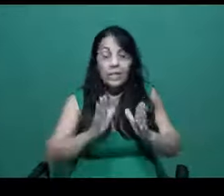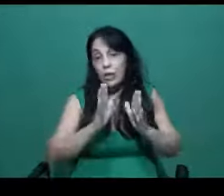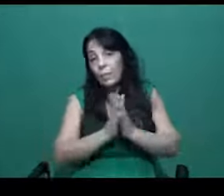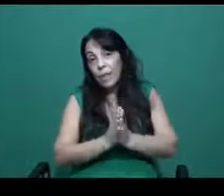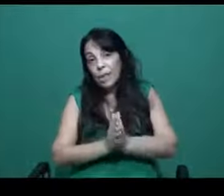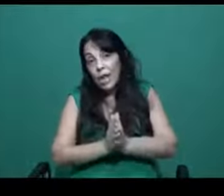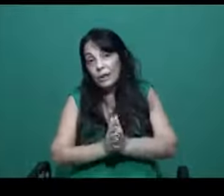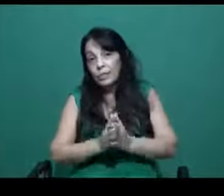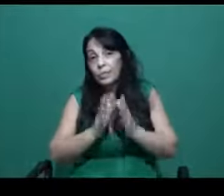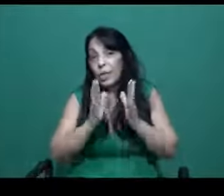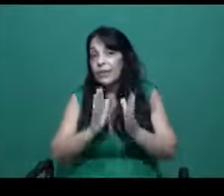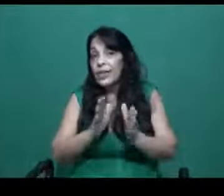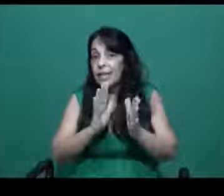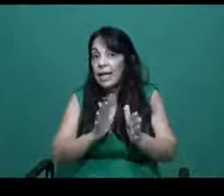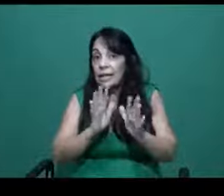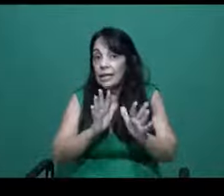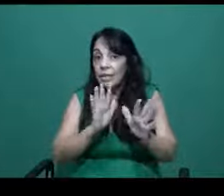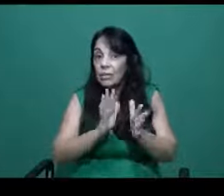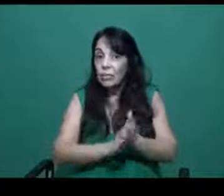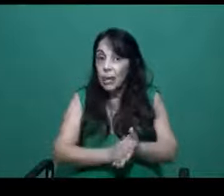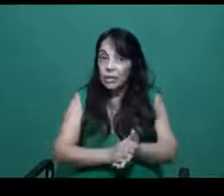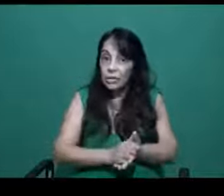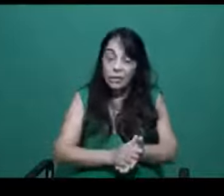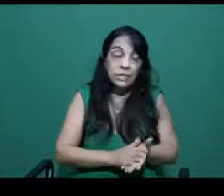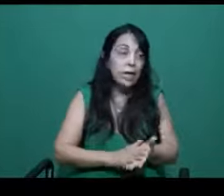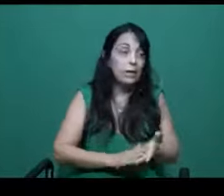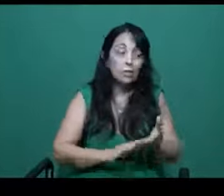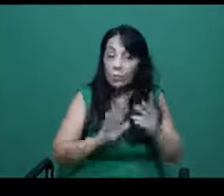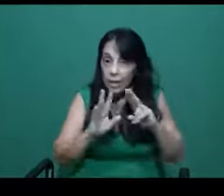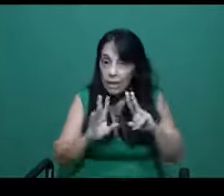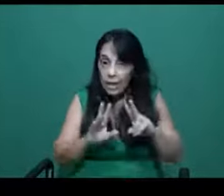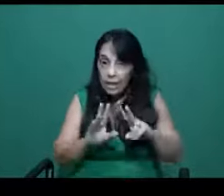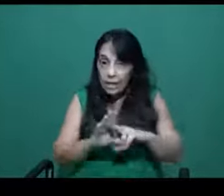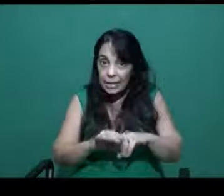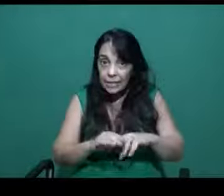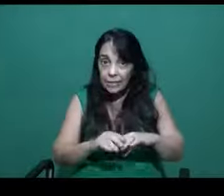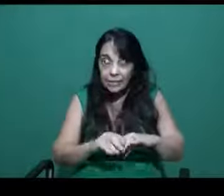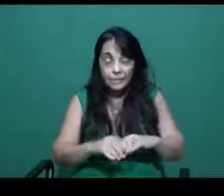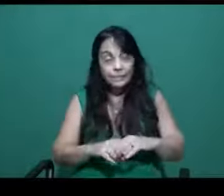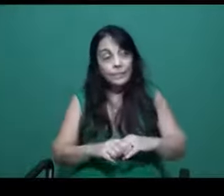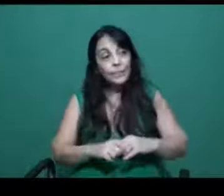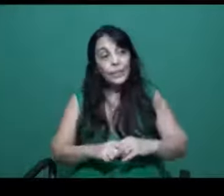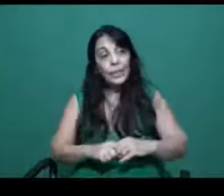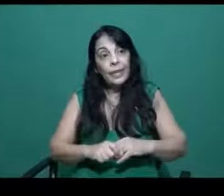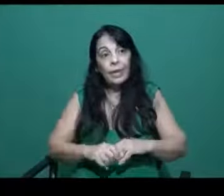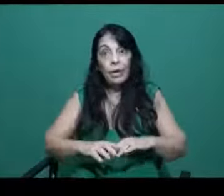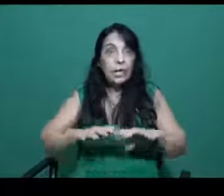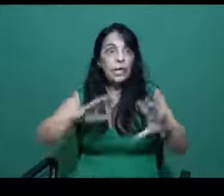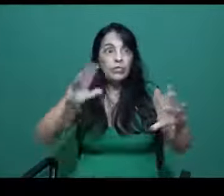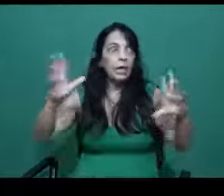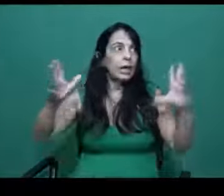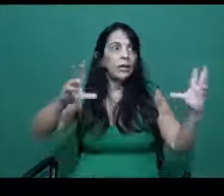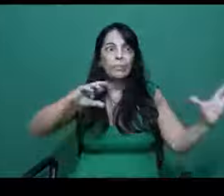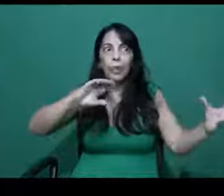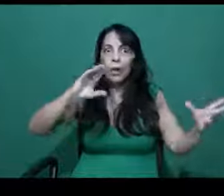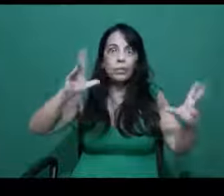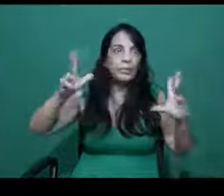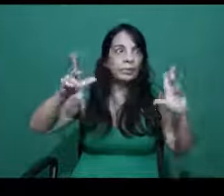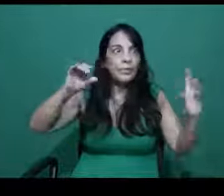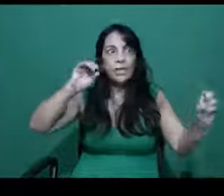o projeto dos aniversariantes do mês, que eram 2 crianças. Quando eles viram aquele bolo, de